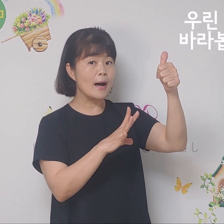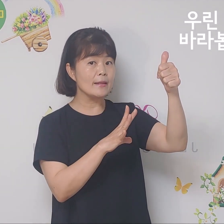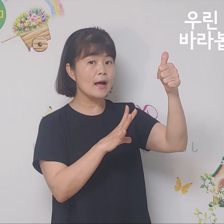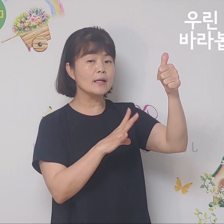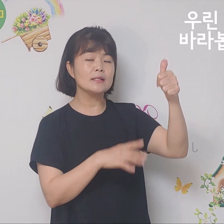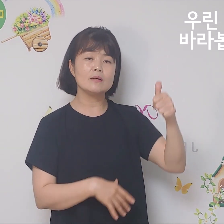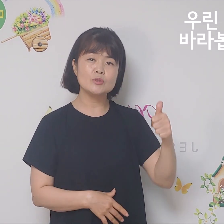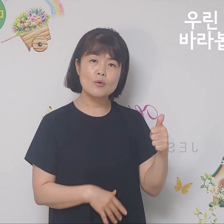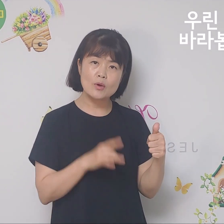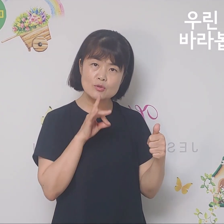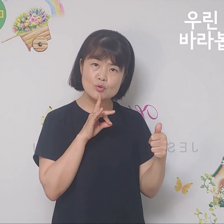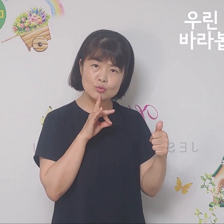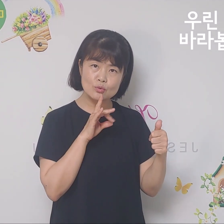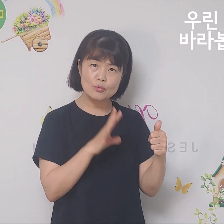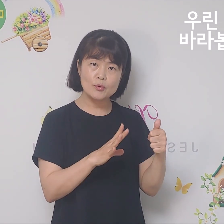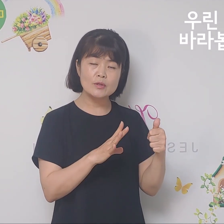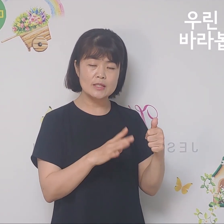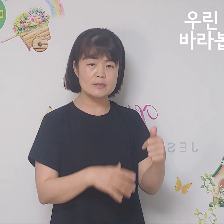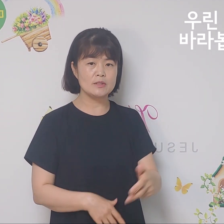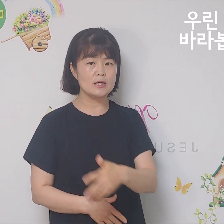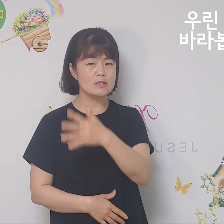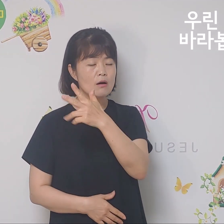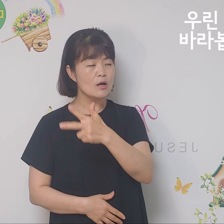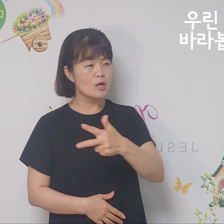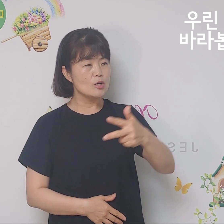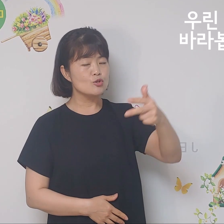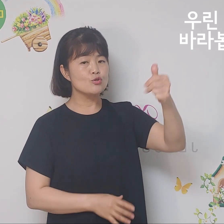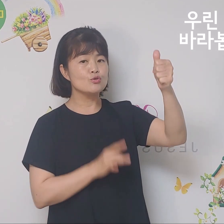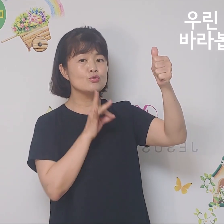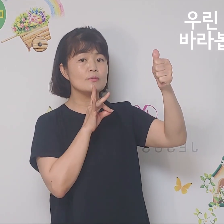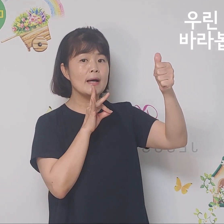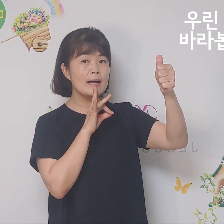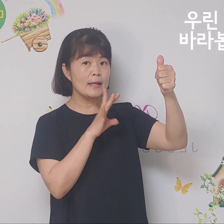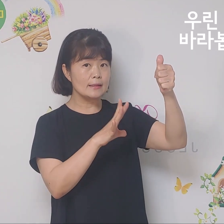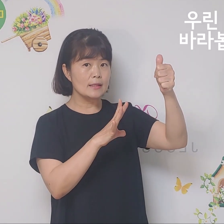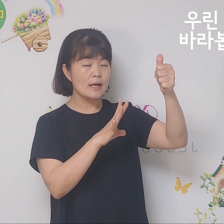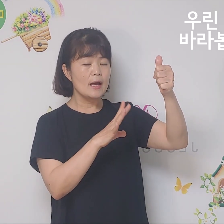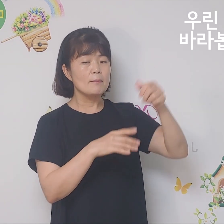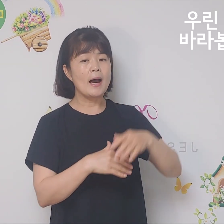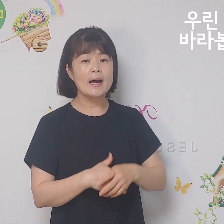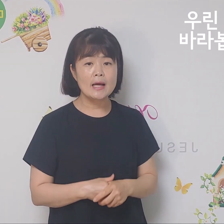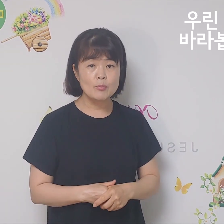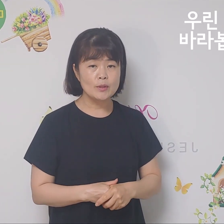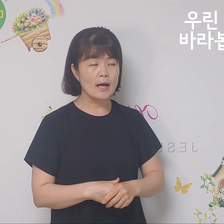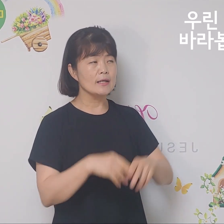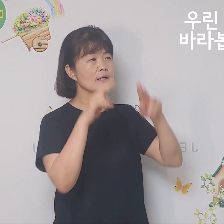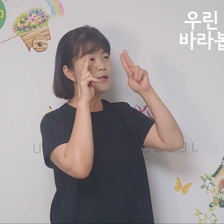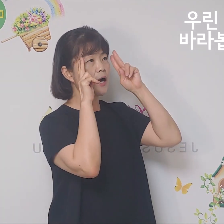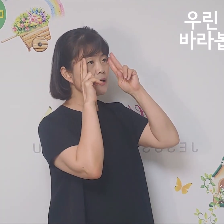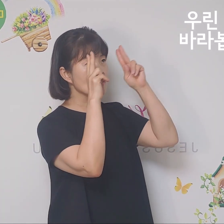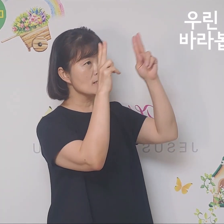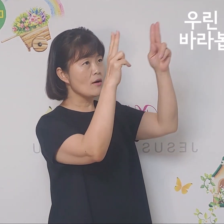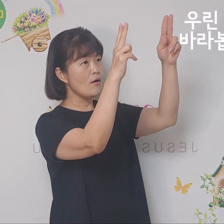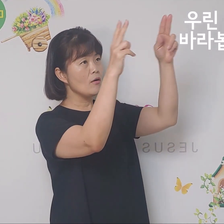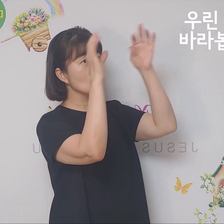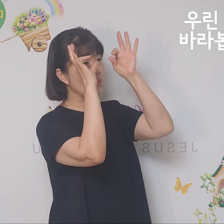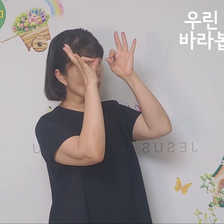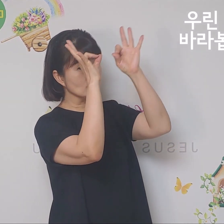주님만 하기 때문에 왼손으로 표현하겠습니다. 그래서 주만 바라보다, 향해서 보는